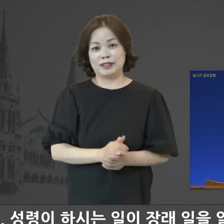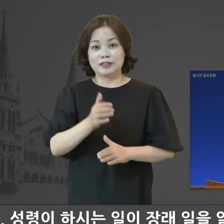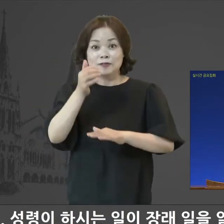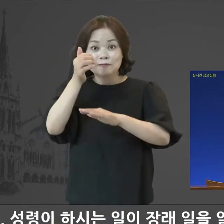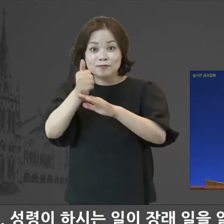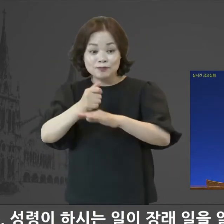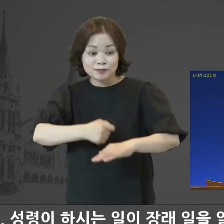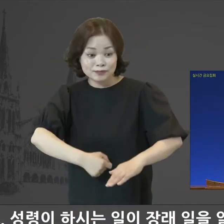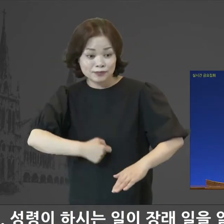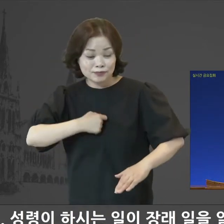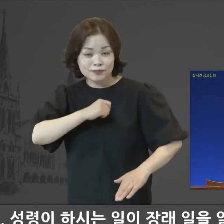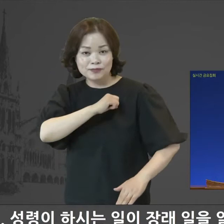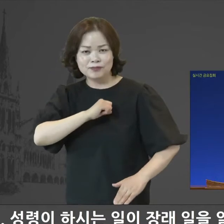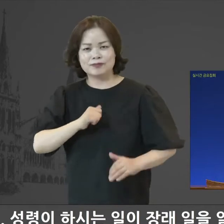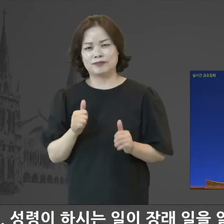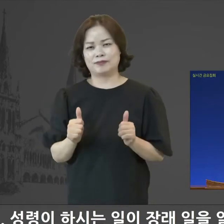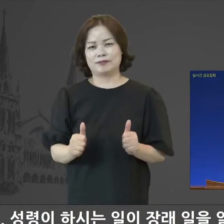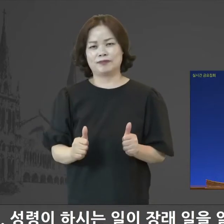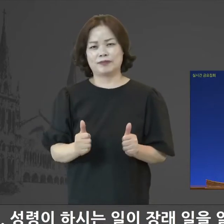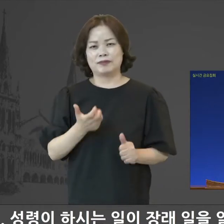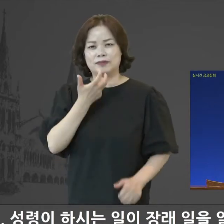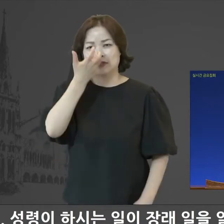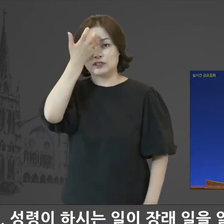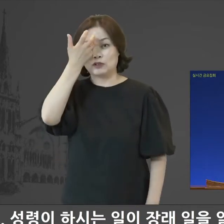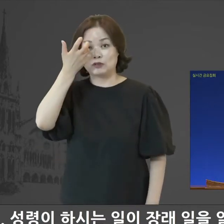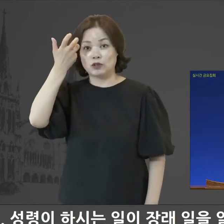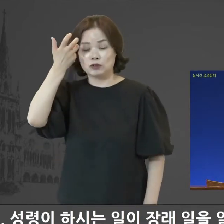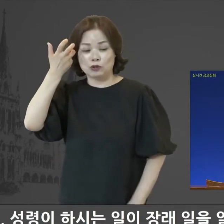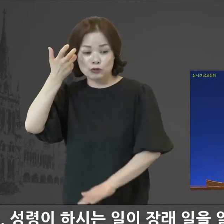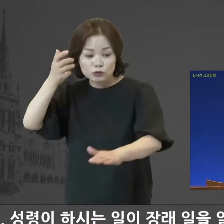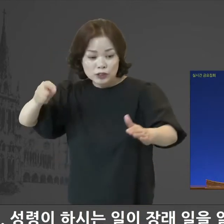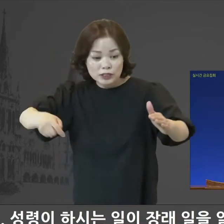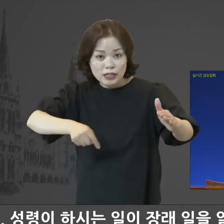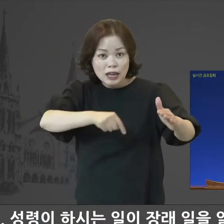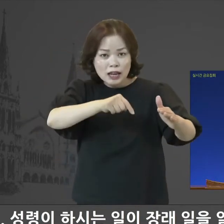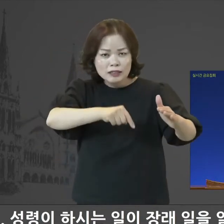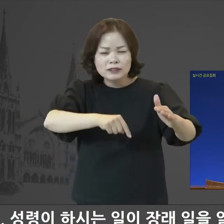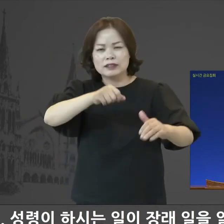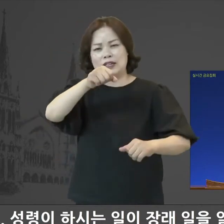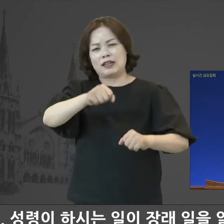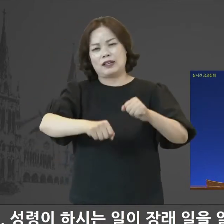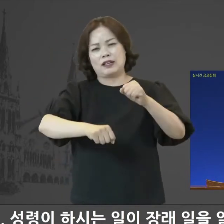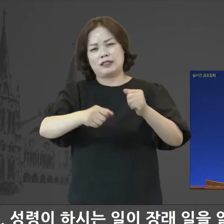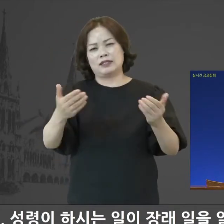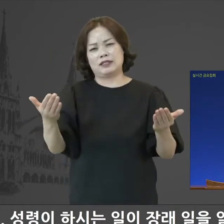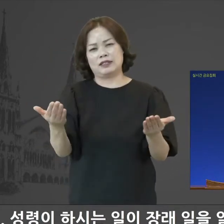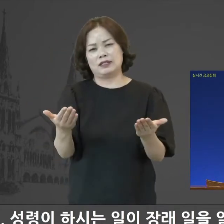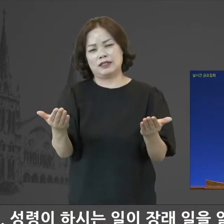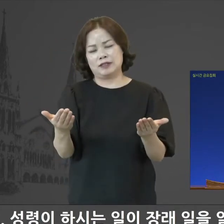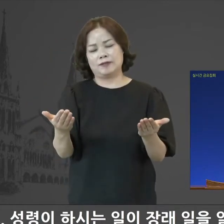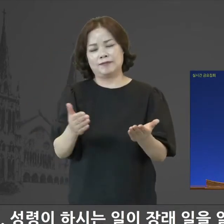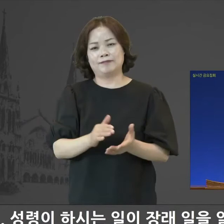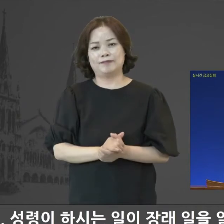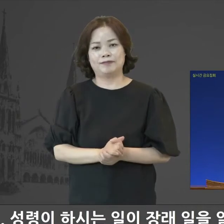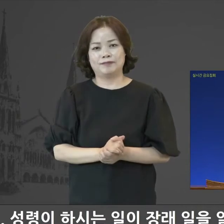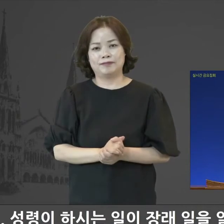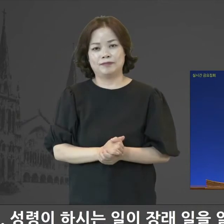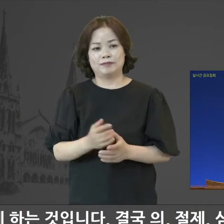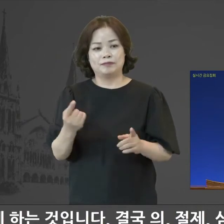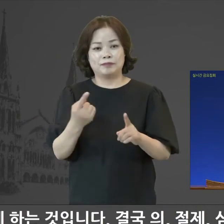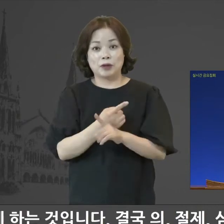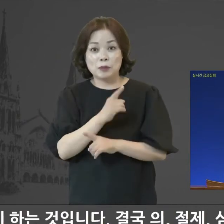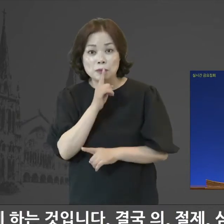결국은 의와 절제와 심판은 성령께서 우리 안에서 행하시는 일들이라는 겁니다. 바꿔